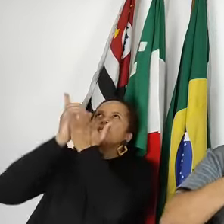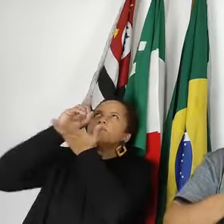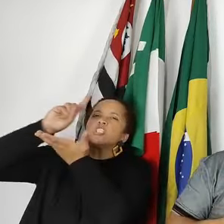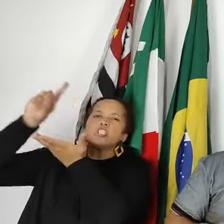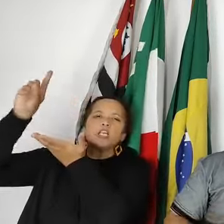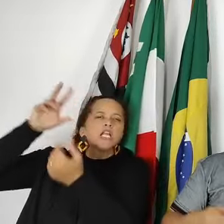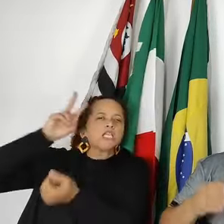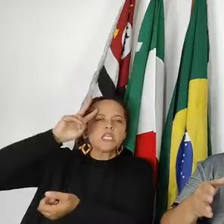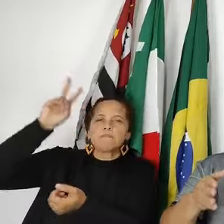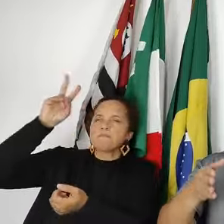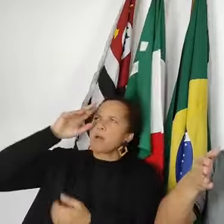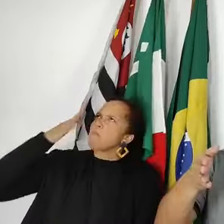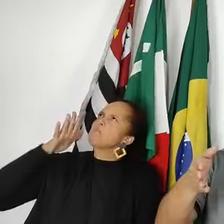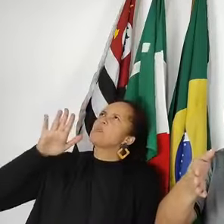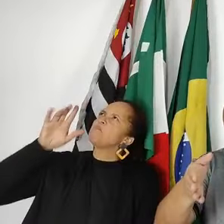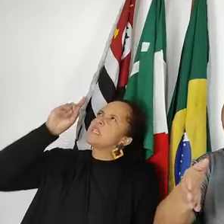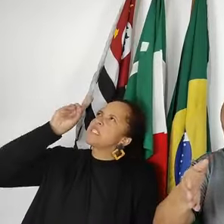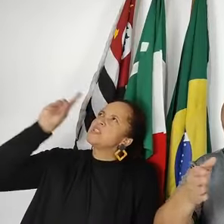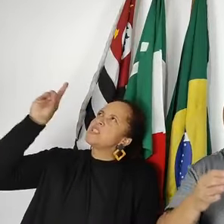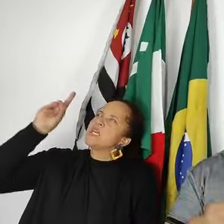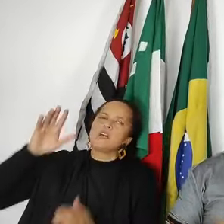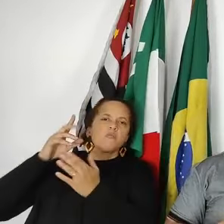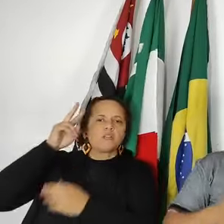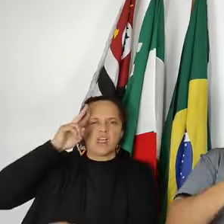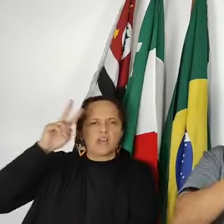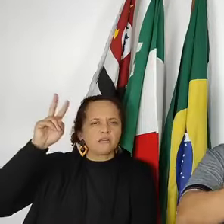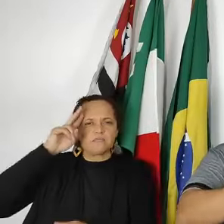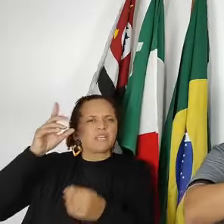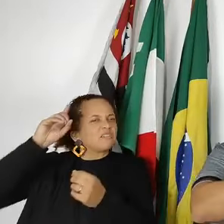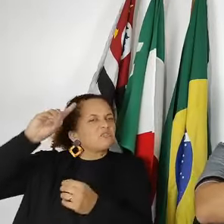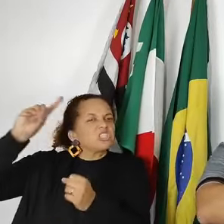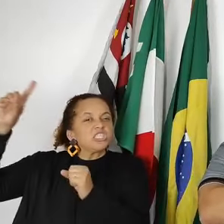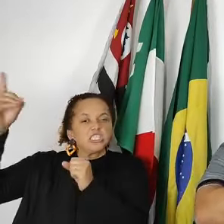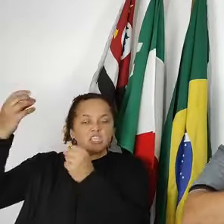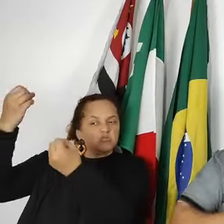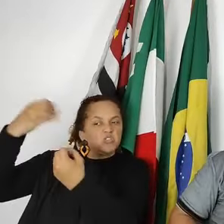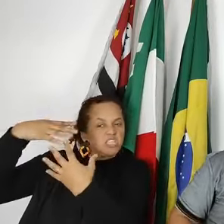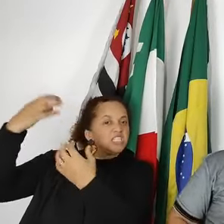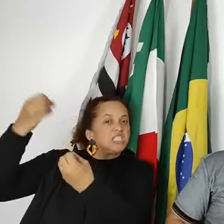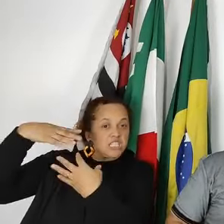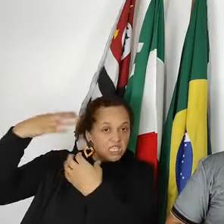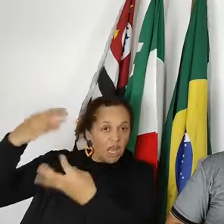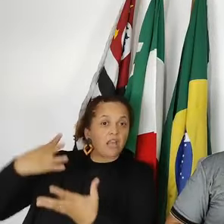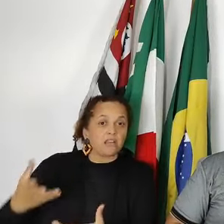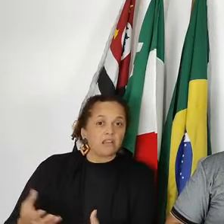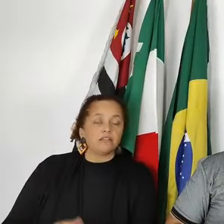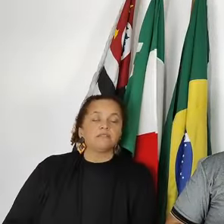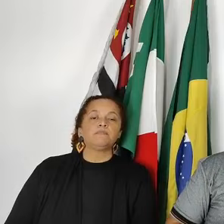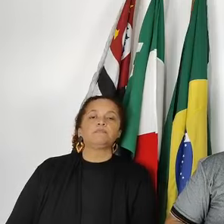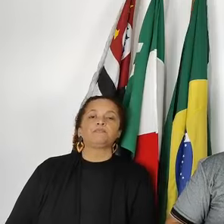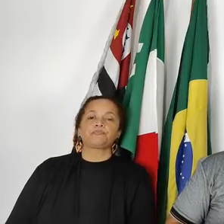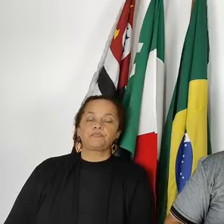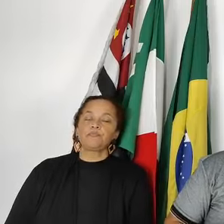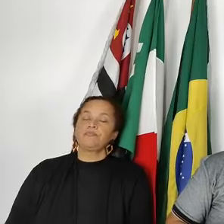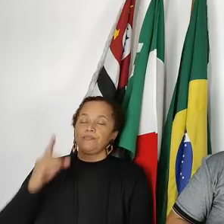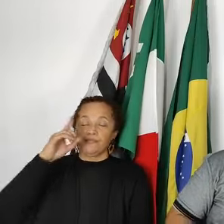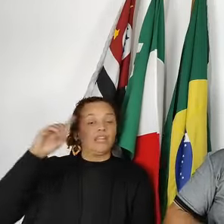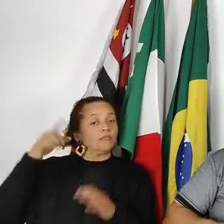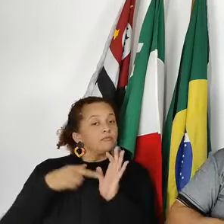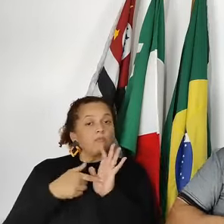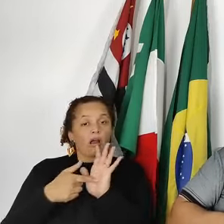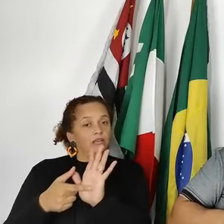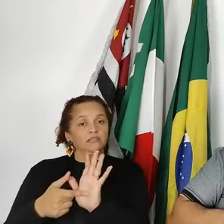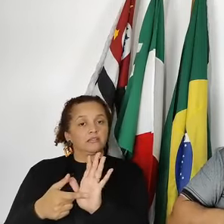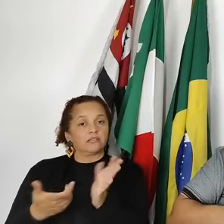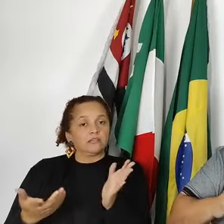seu entendimento naquilo que a palavra de Deus nos ensina, naquilo que a palavra de Deus nos mostra, né?